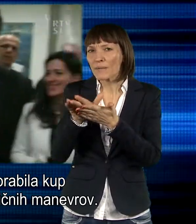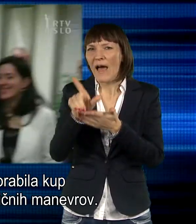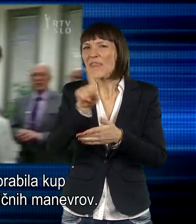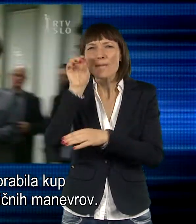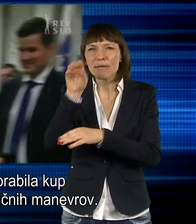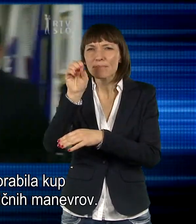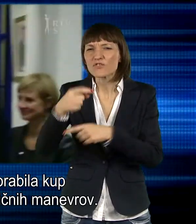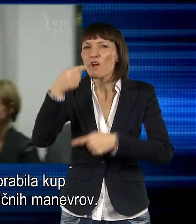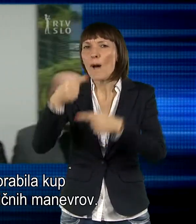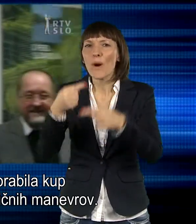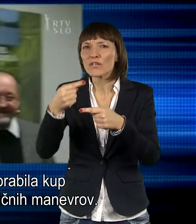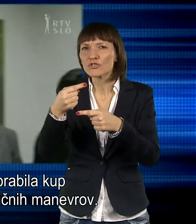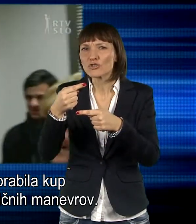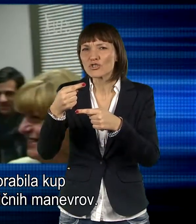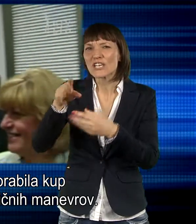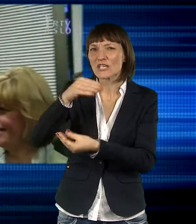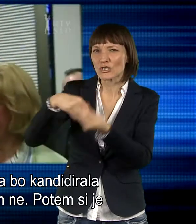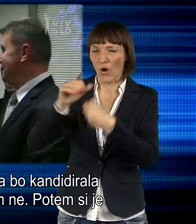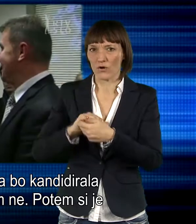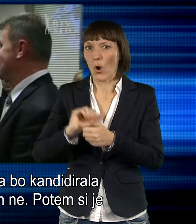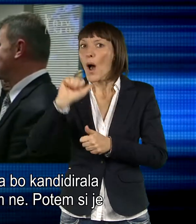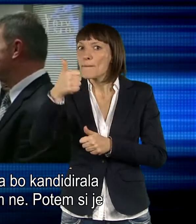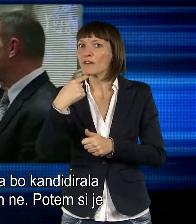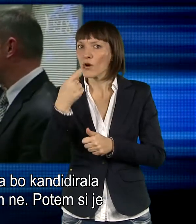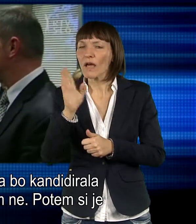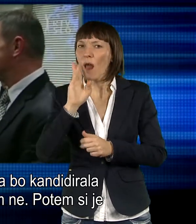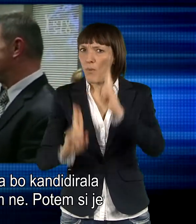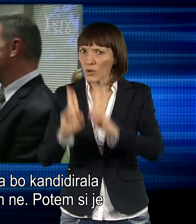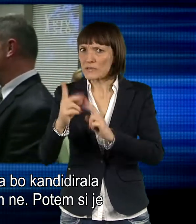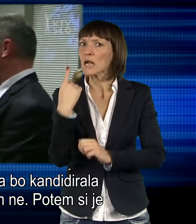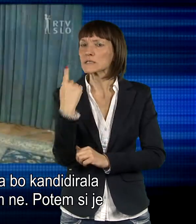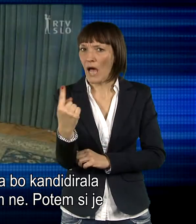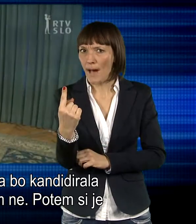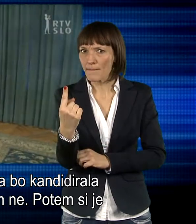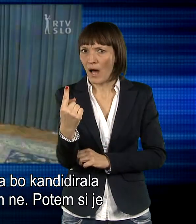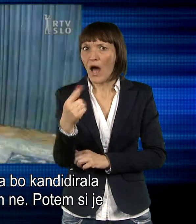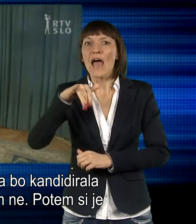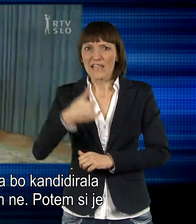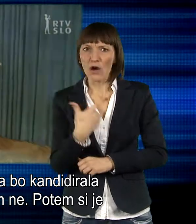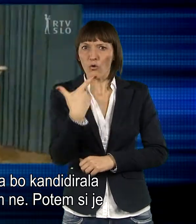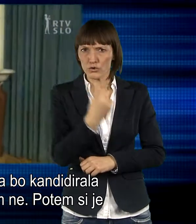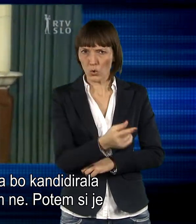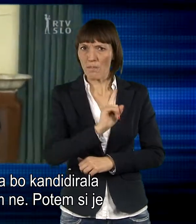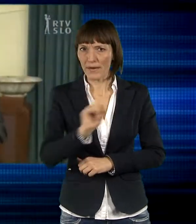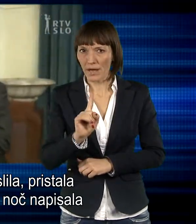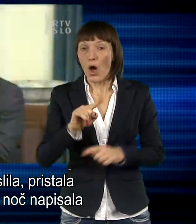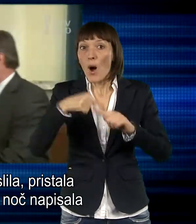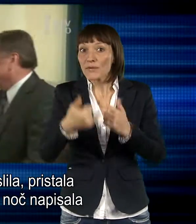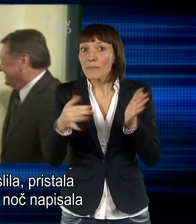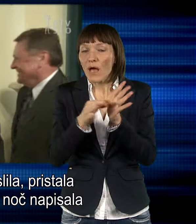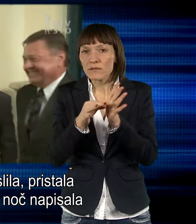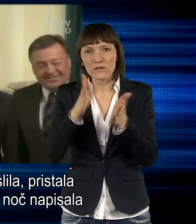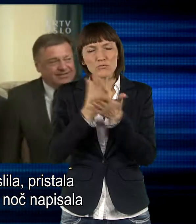kup neprepričljivih političnih manevrov. Najprej je dejala, da bo kandidirala sama, z Jankovićem ne. Potem si je ta